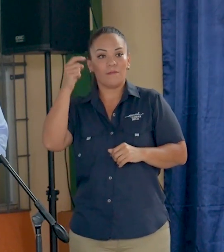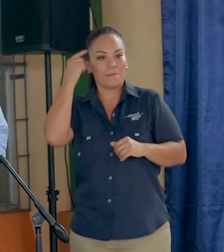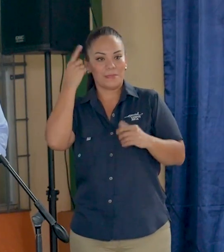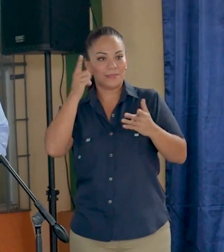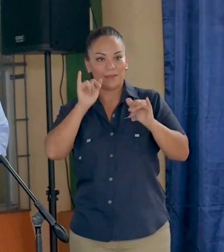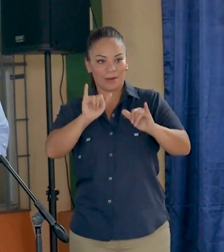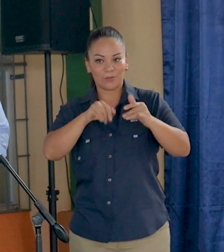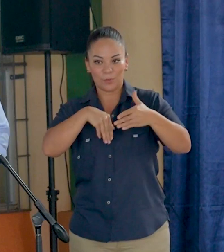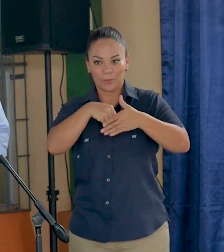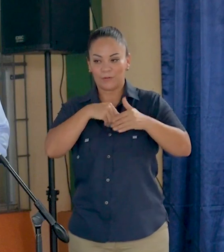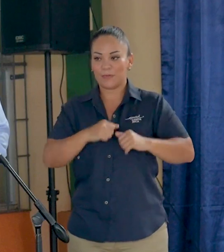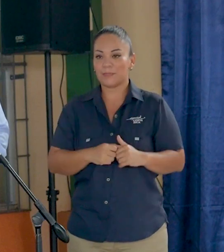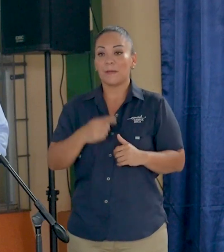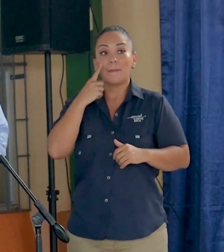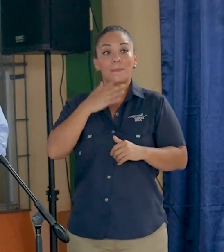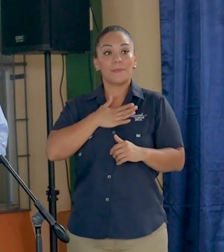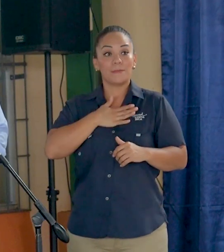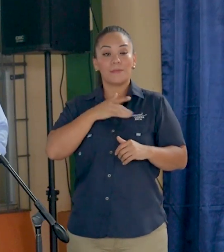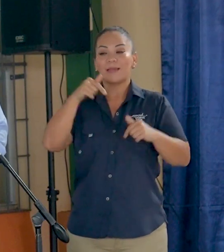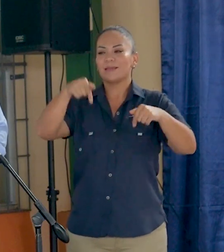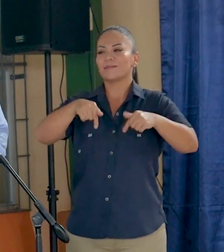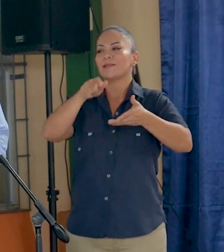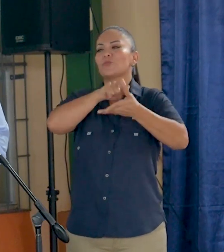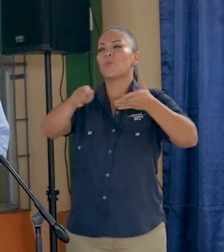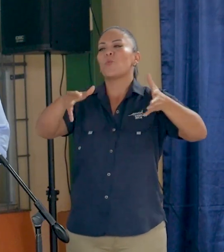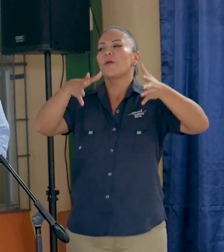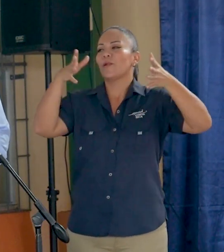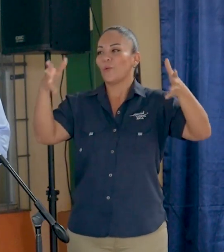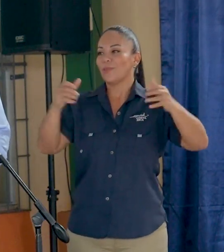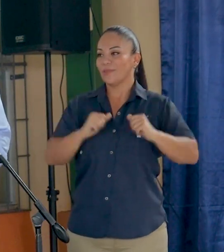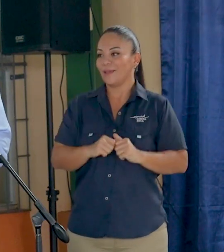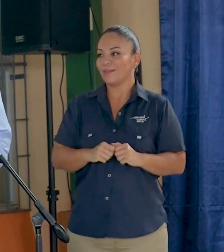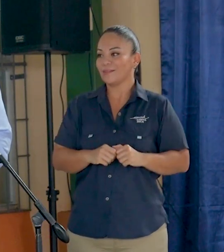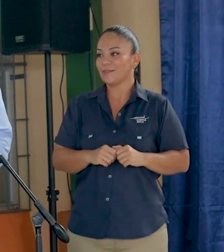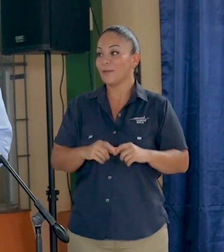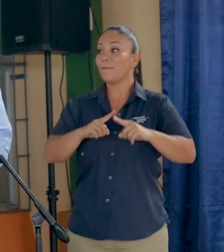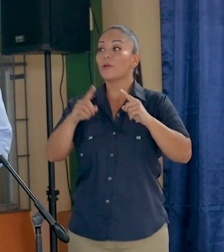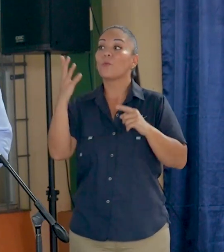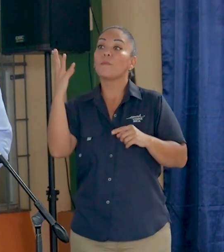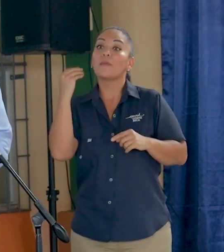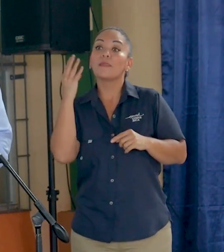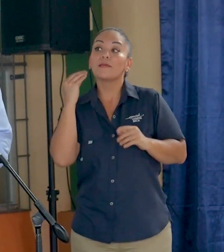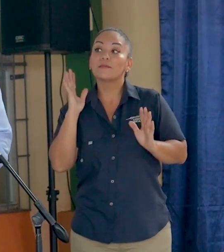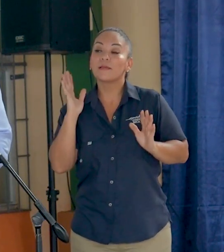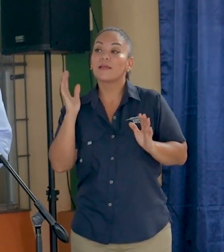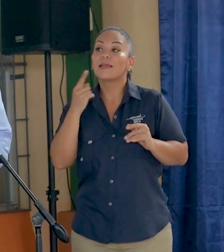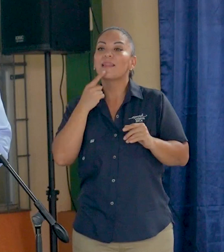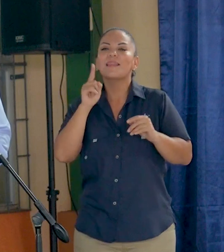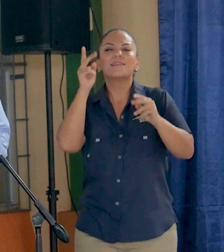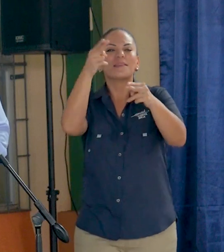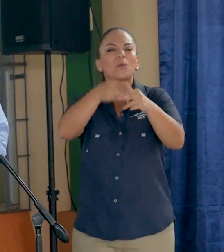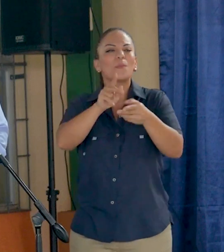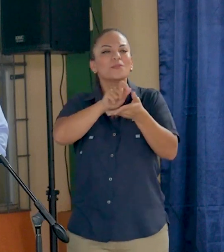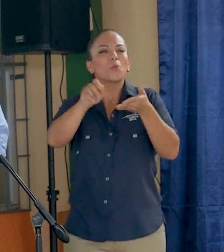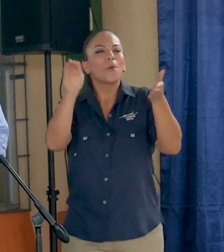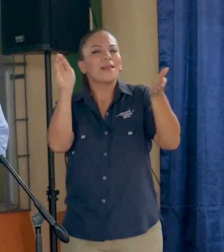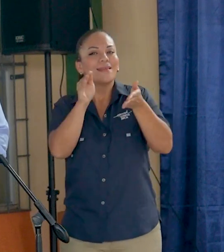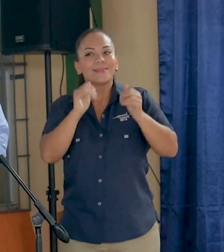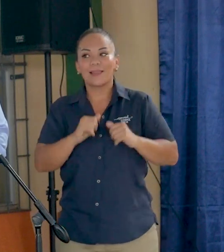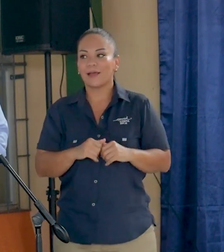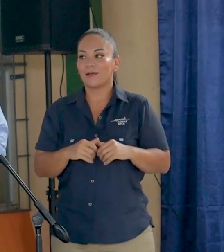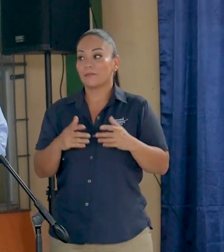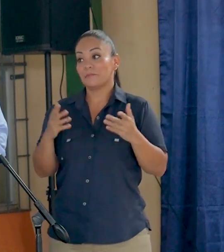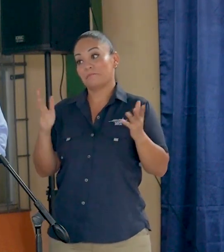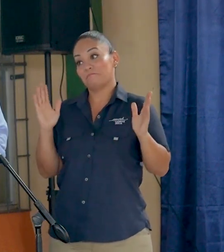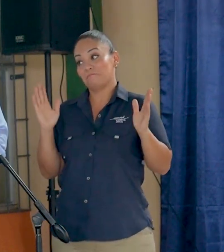considerarlos. Para mí esta es una escuelota, pero me dicen que le dicen la escuelita. Pero bueno,